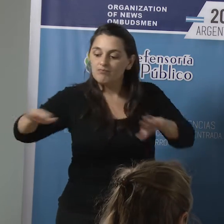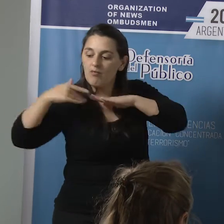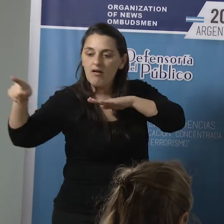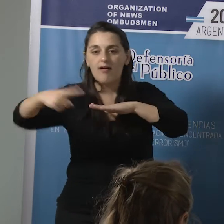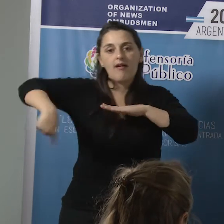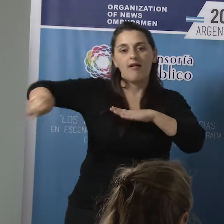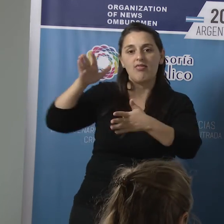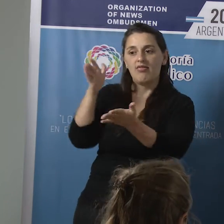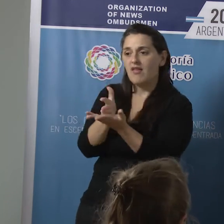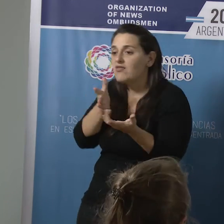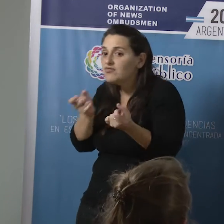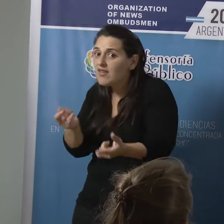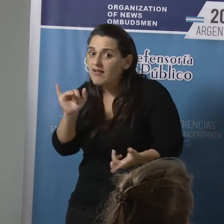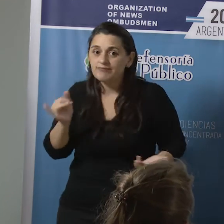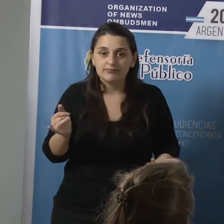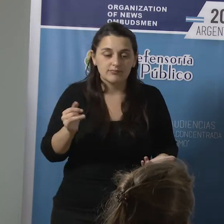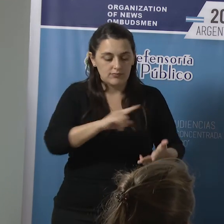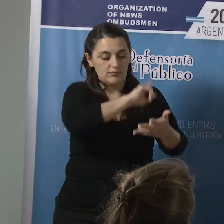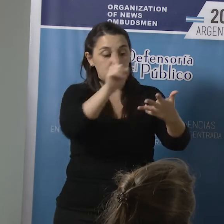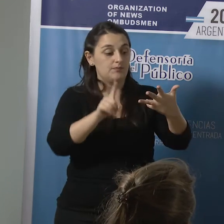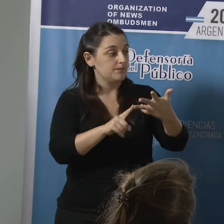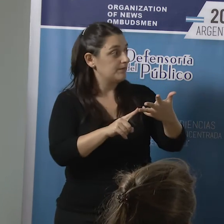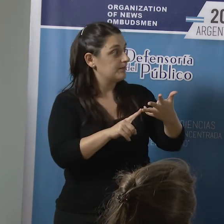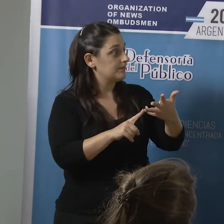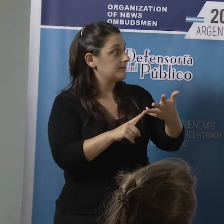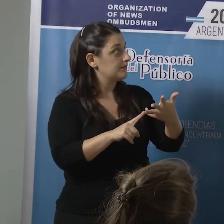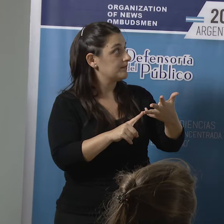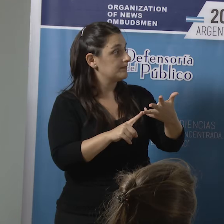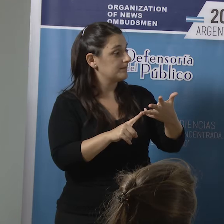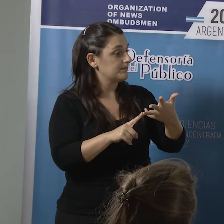audiencias? La apatía, que sería el cuarto, la apatía